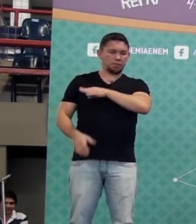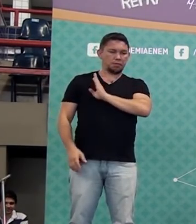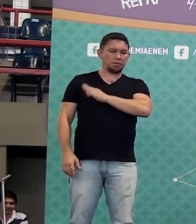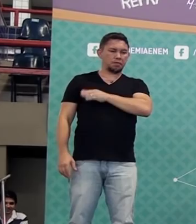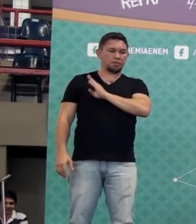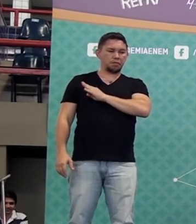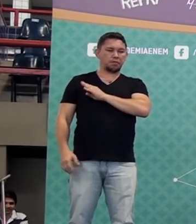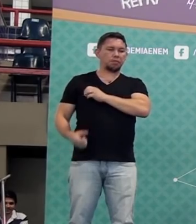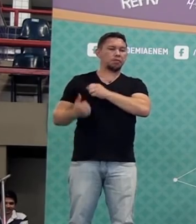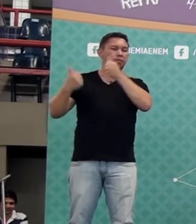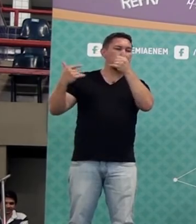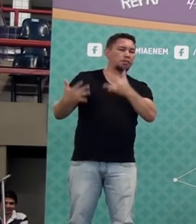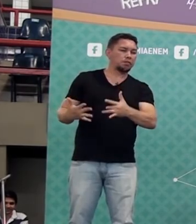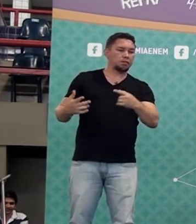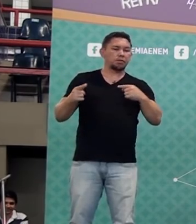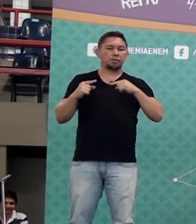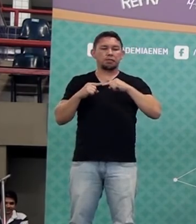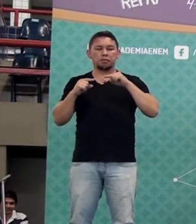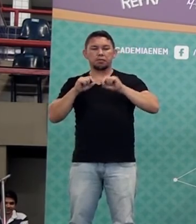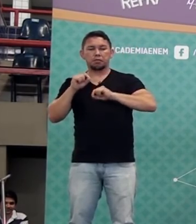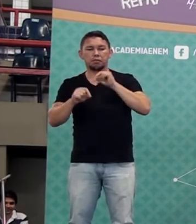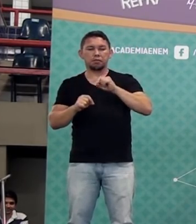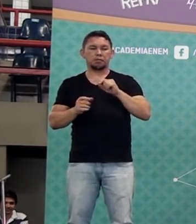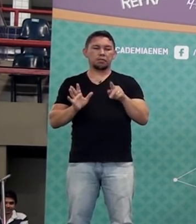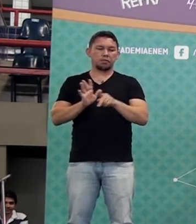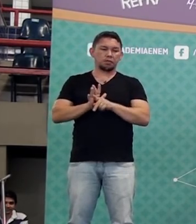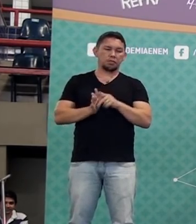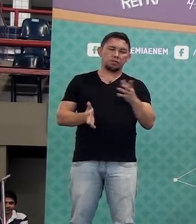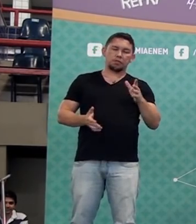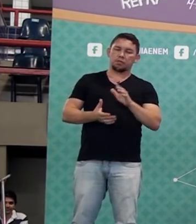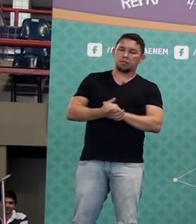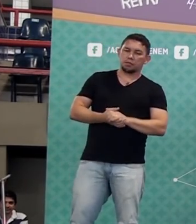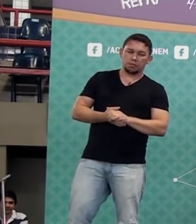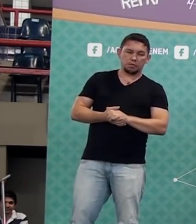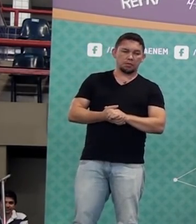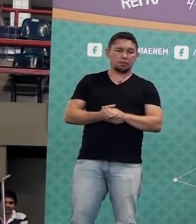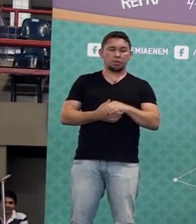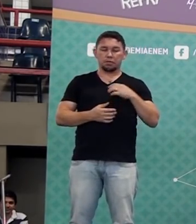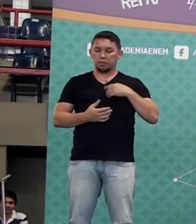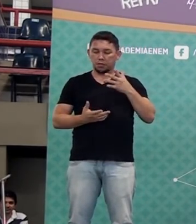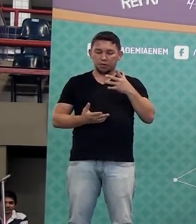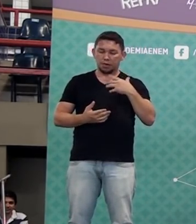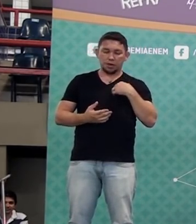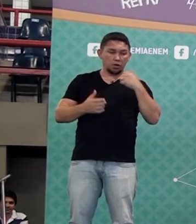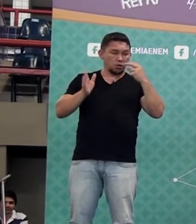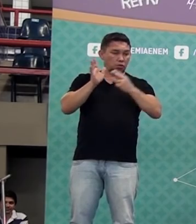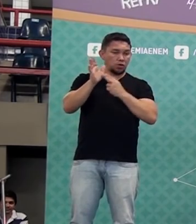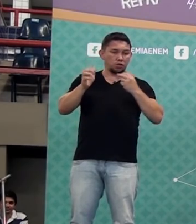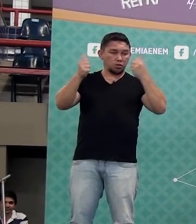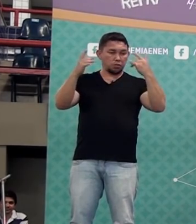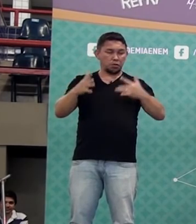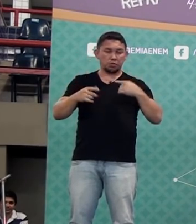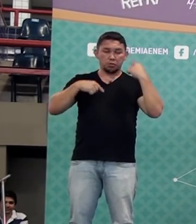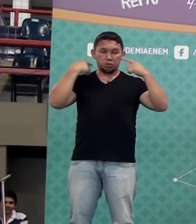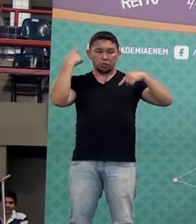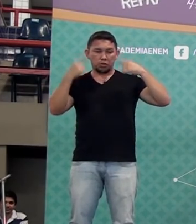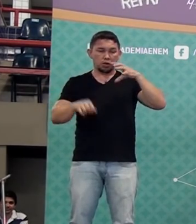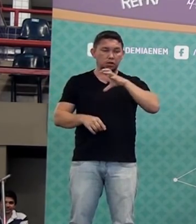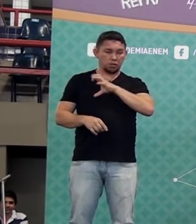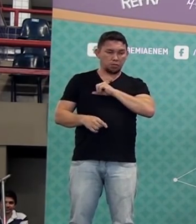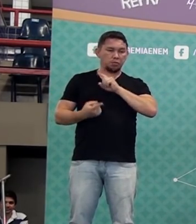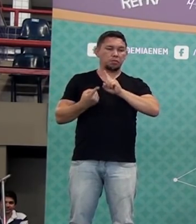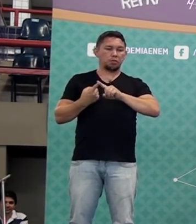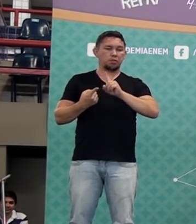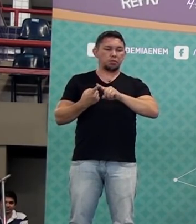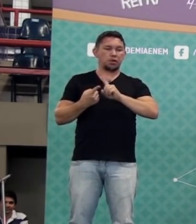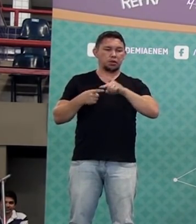coração, e quem irá dizer que não existe razão? Ou como diria o Nietzsche, existe muita loucura no amor, mas também existe muita sabedoria